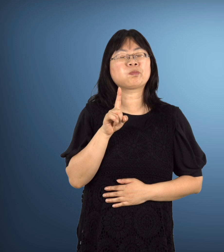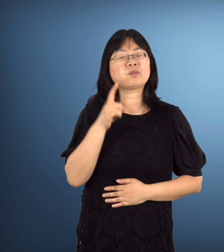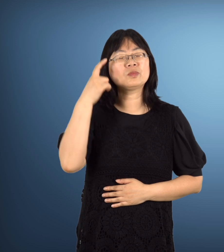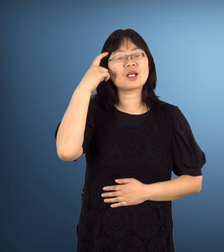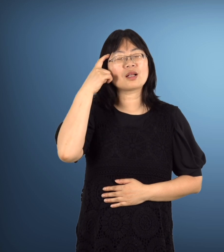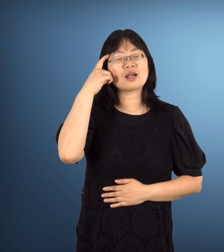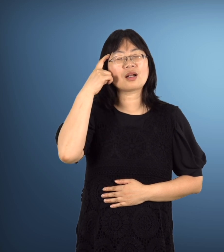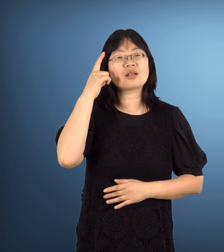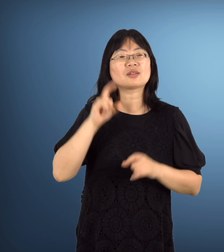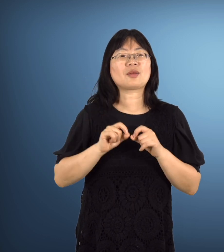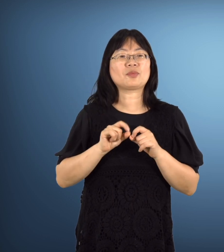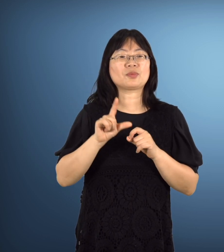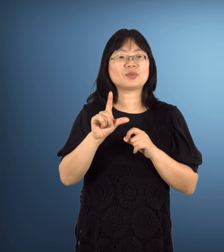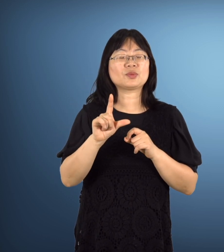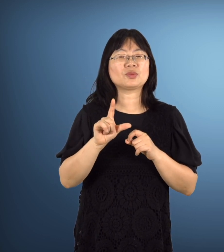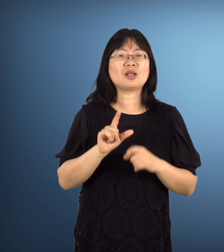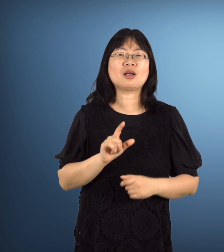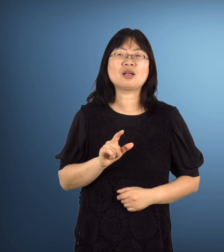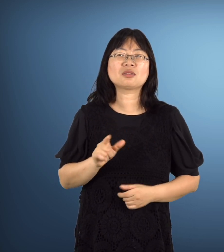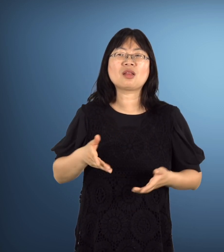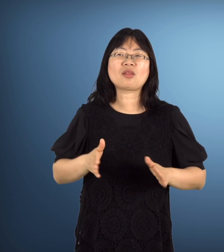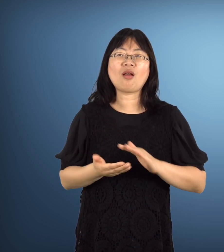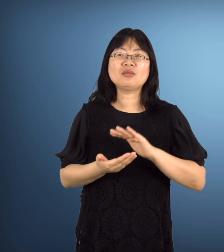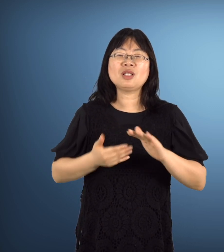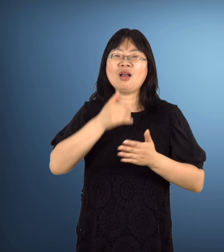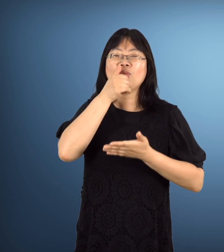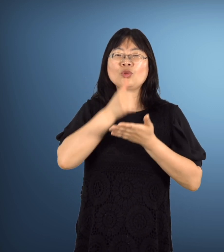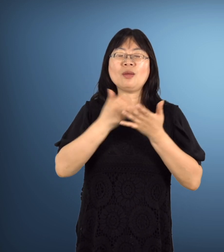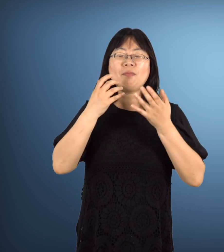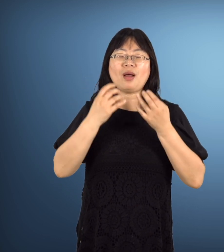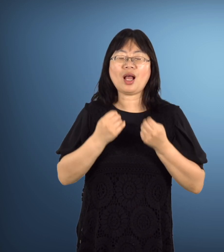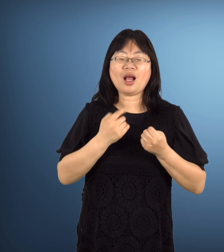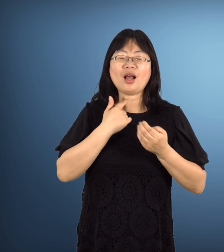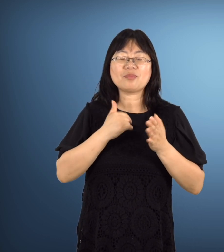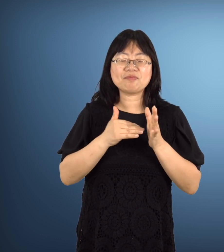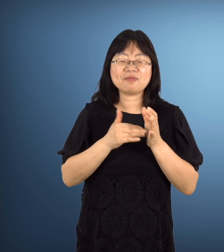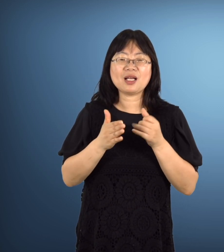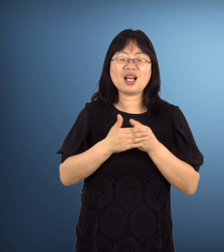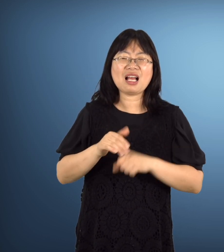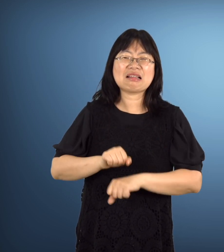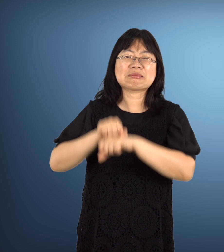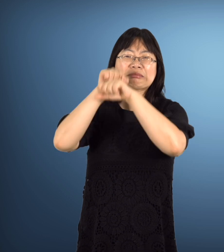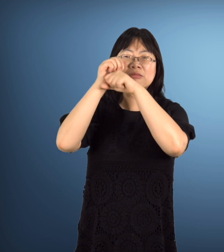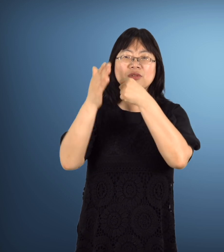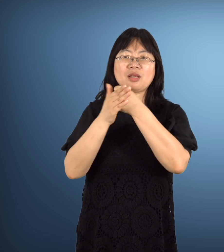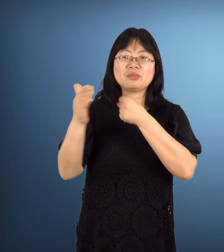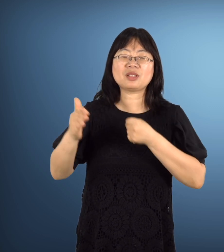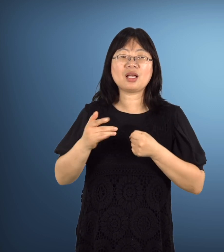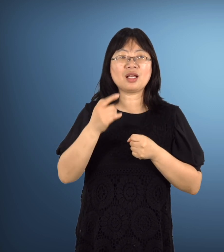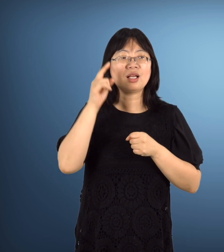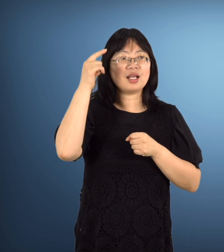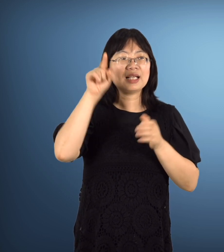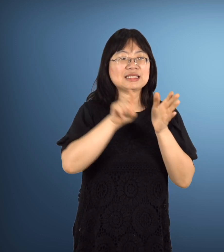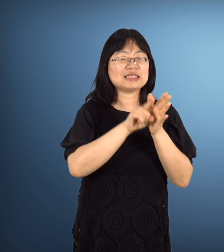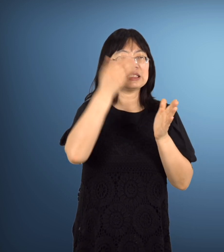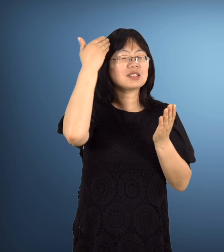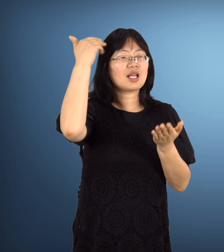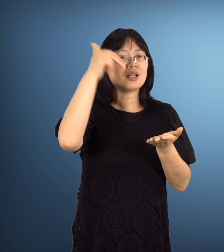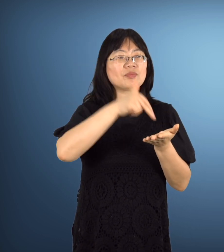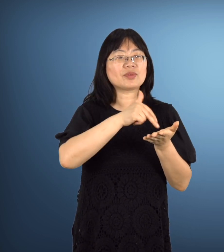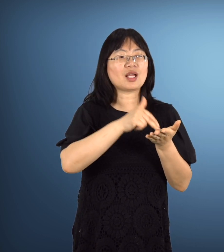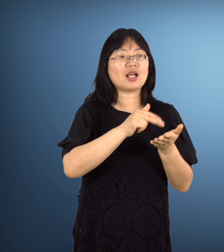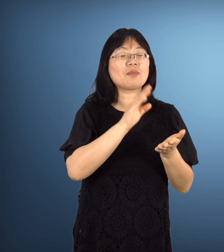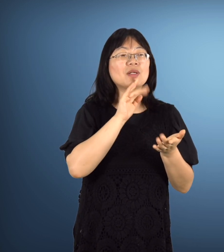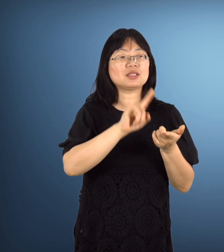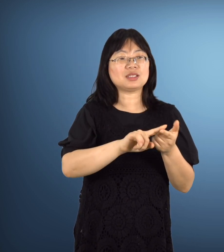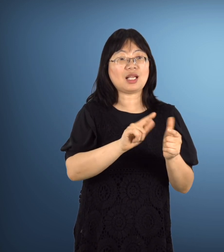이렇게 생각을 했습니다. 무슨 전생에 죄가 많아서, 이건 신학적으로 옳지 않은 거죠.